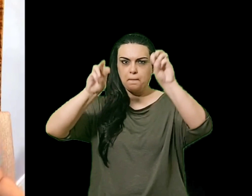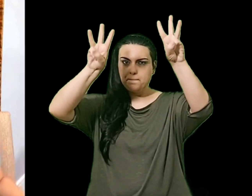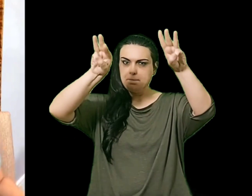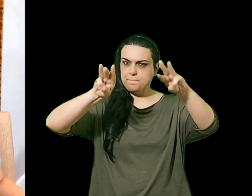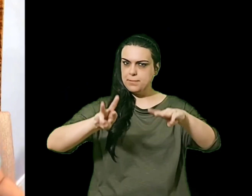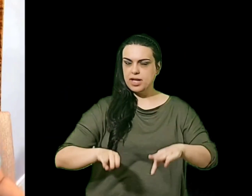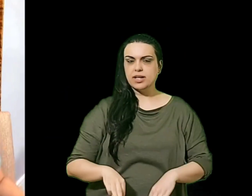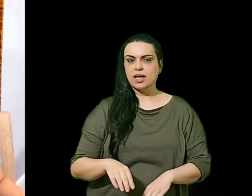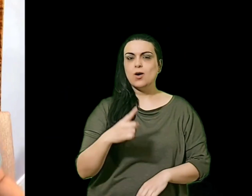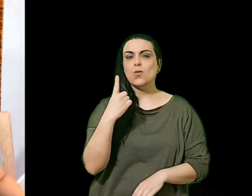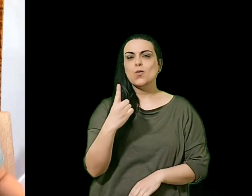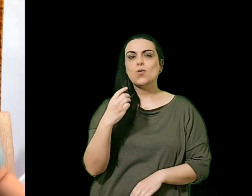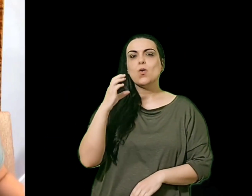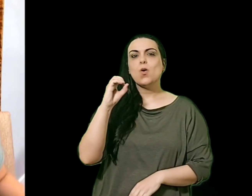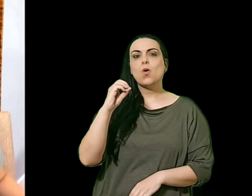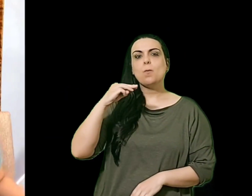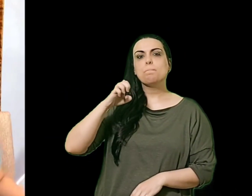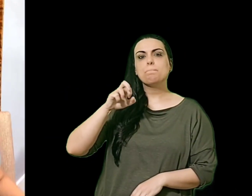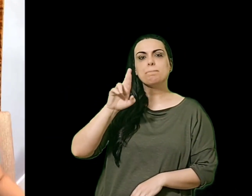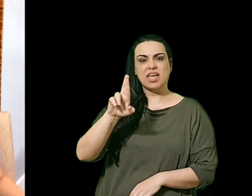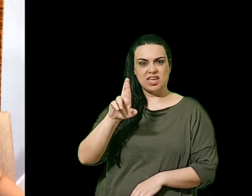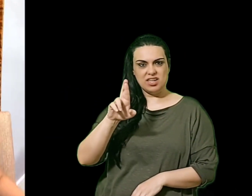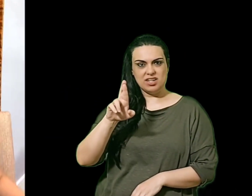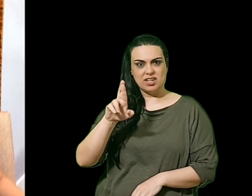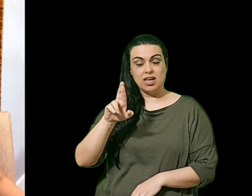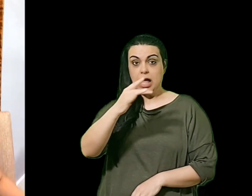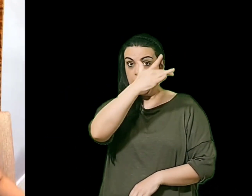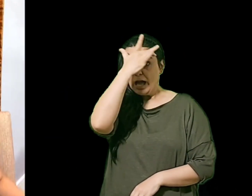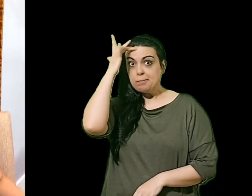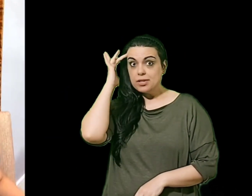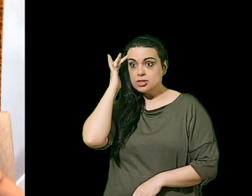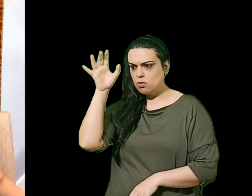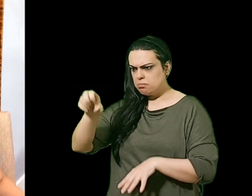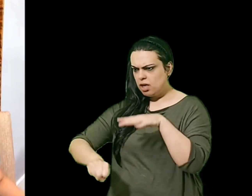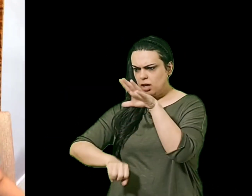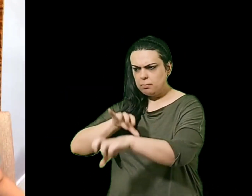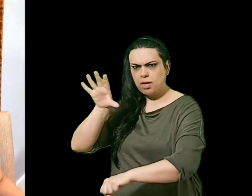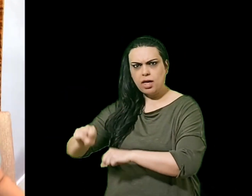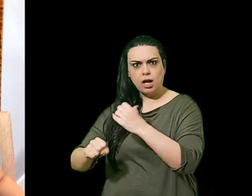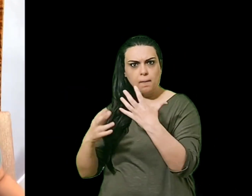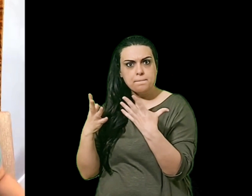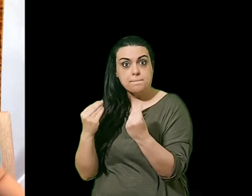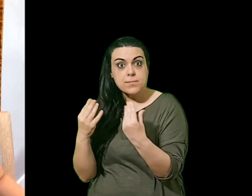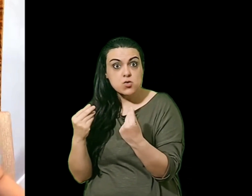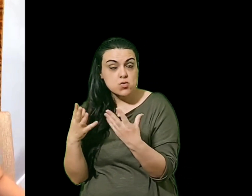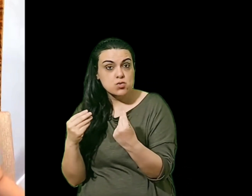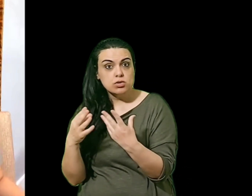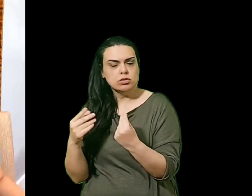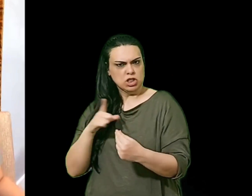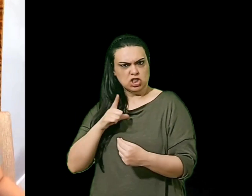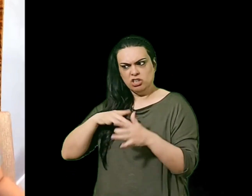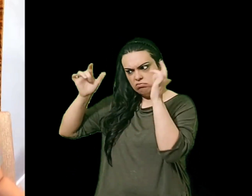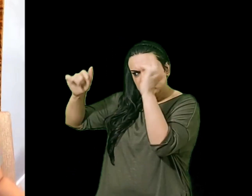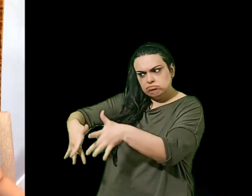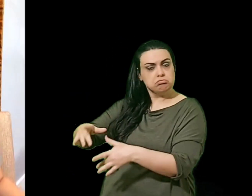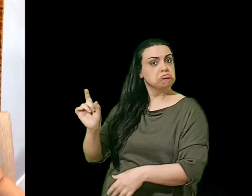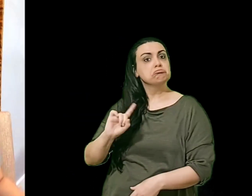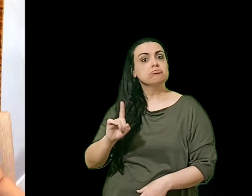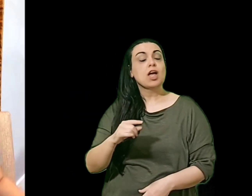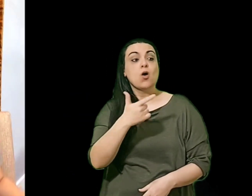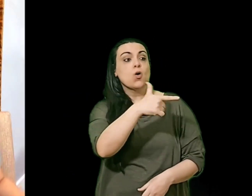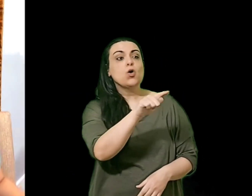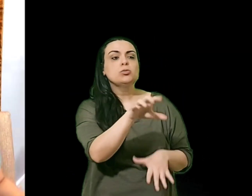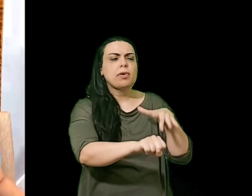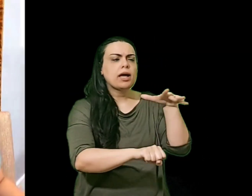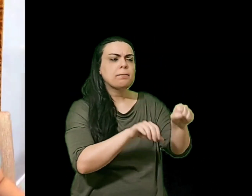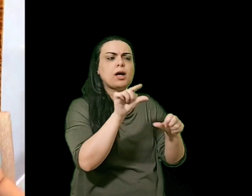um homer, né? E o que tinha ajuntado muito não tinha demais. E o que tinha ajuntado pouco não